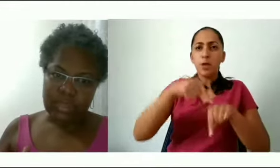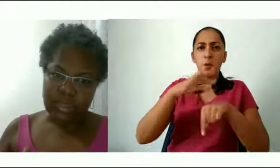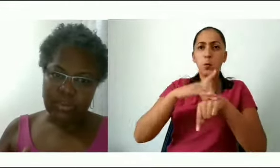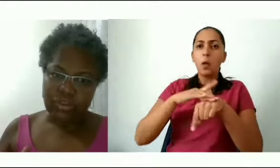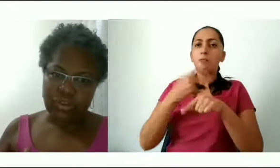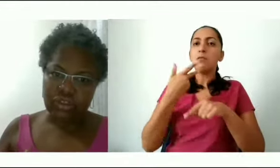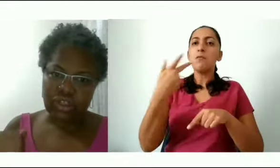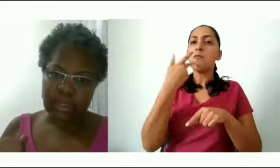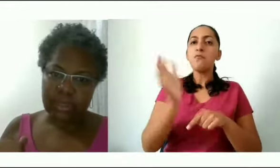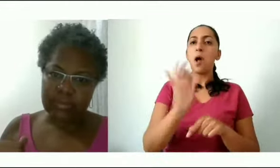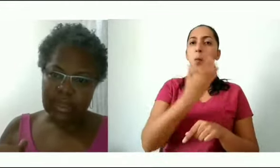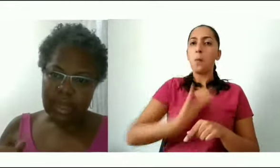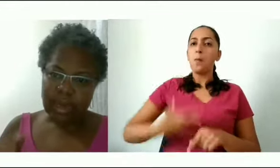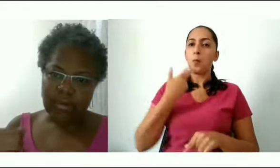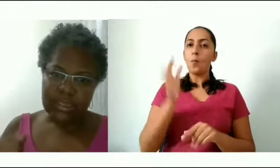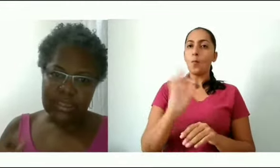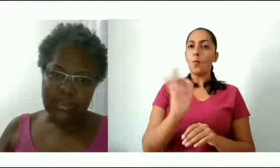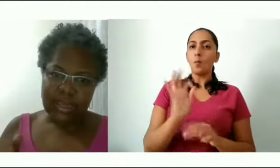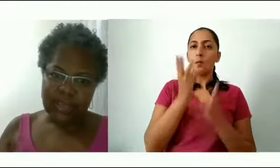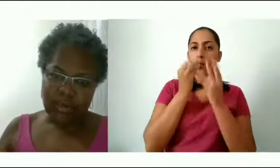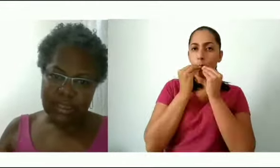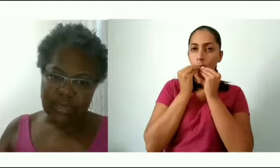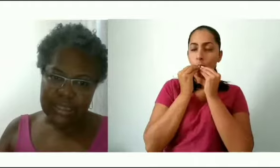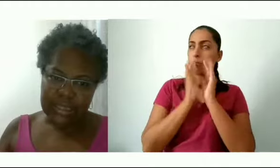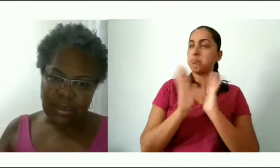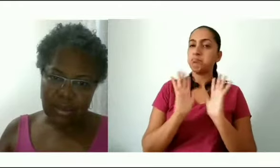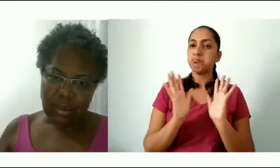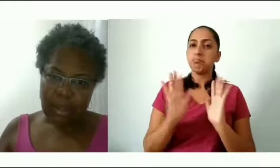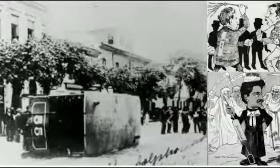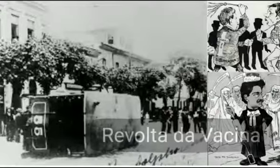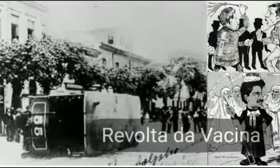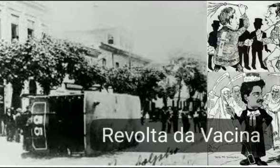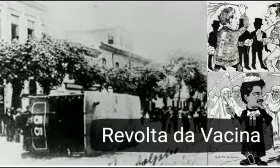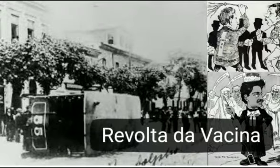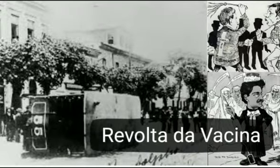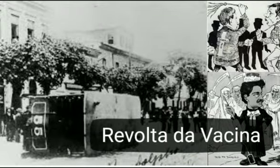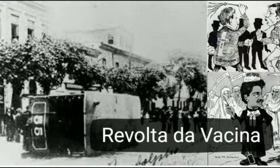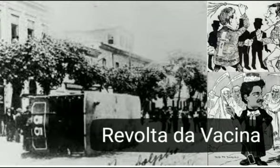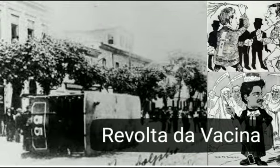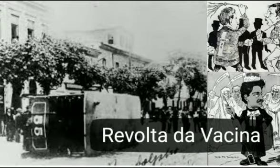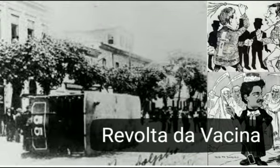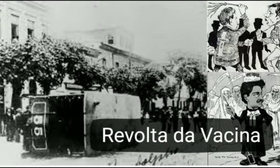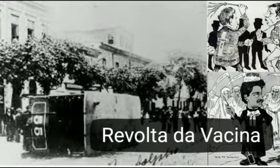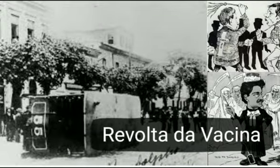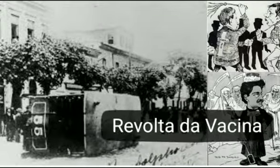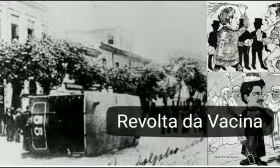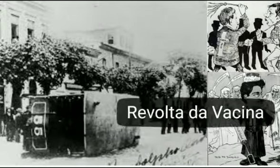Poucos anos antes tinha acontecido a revolta da vacina.